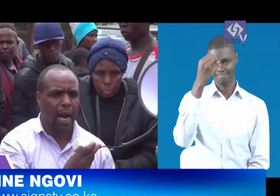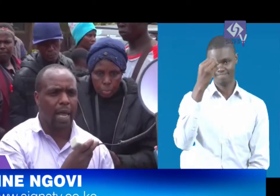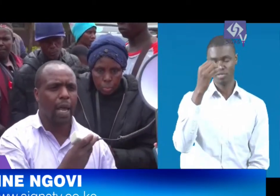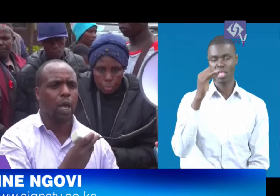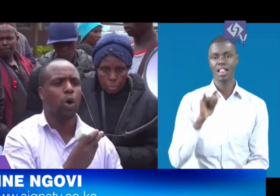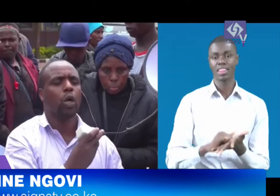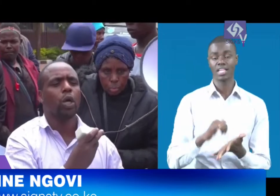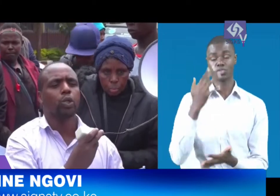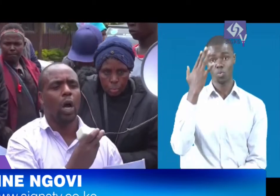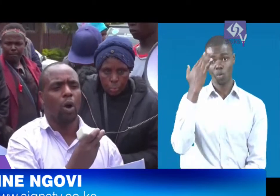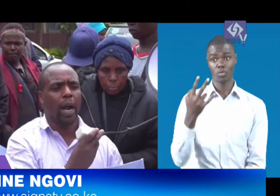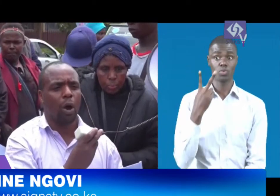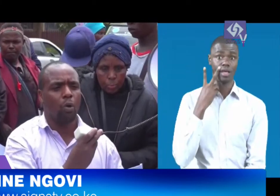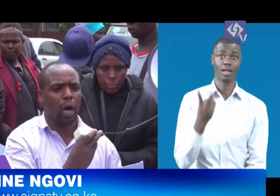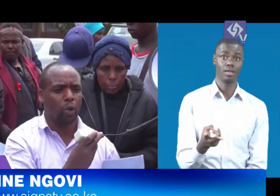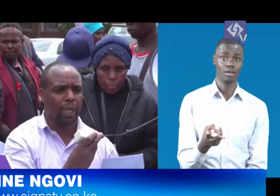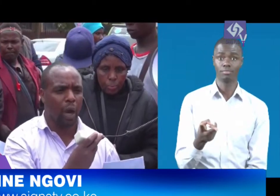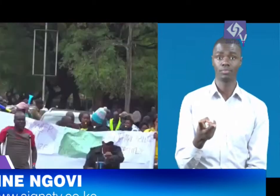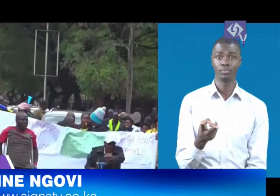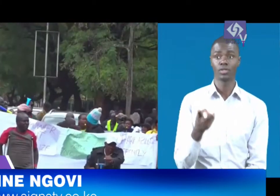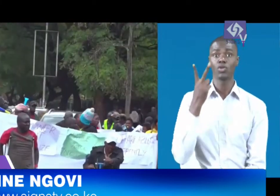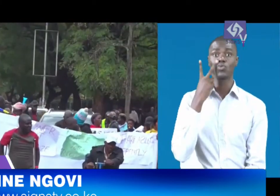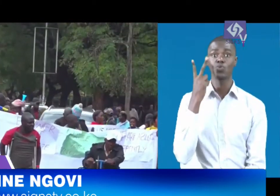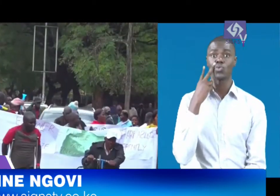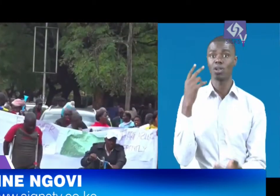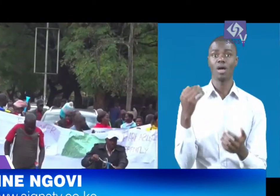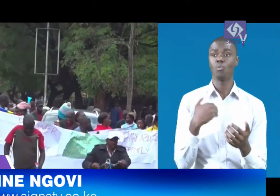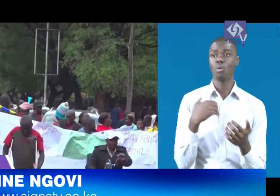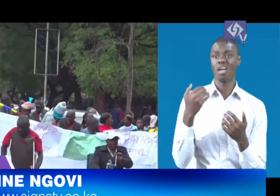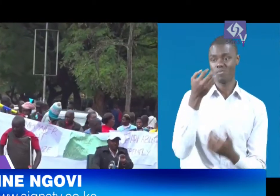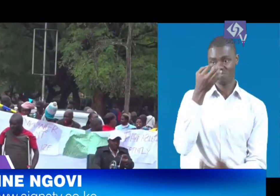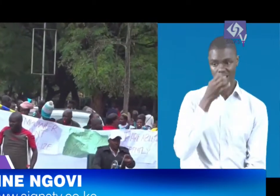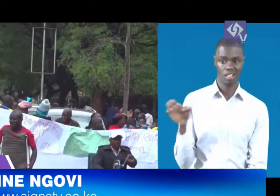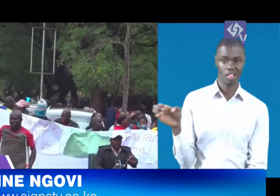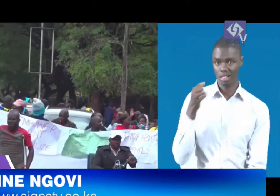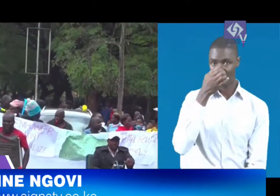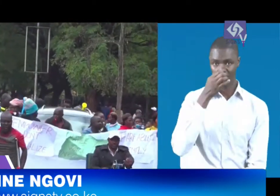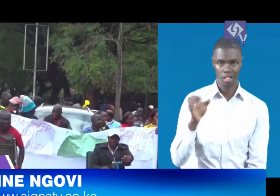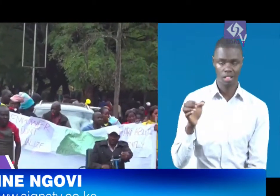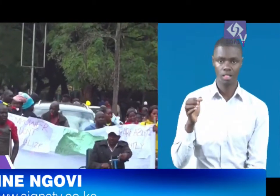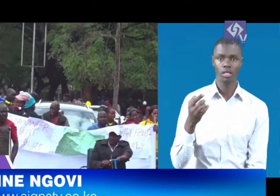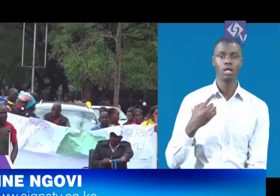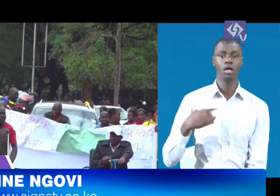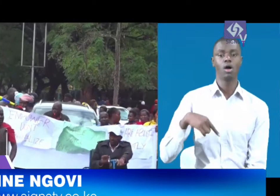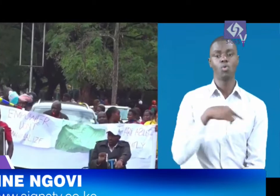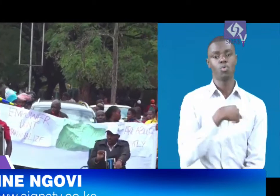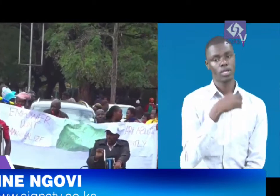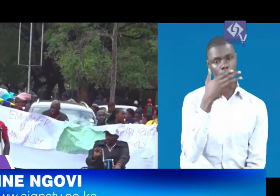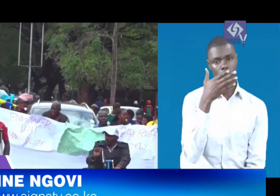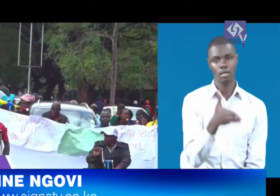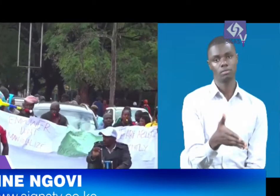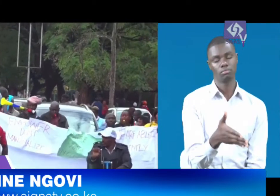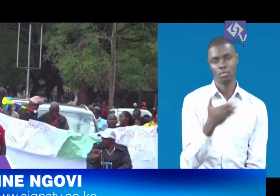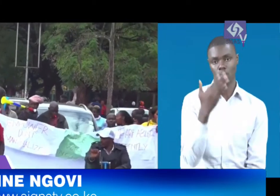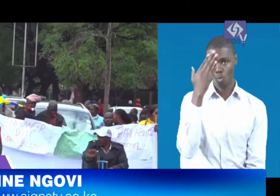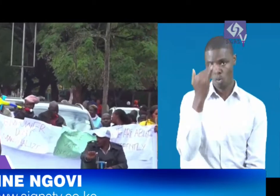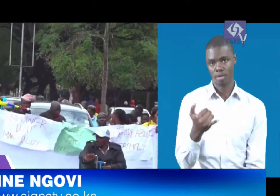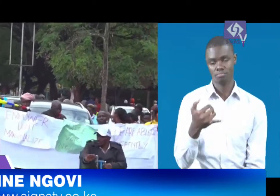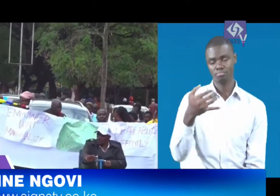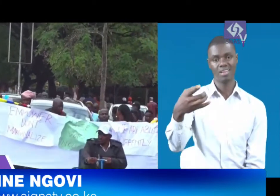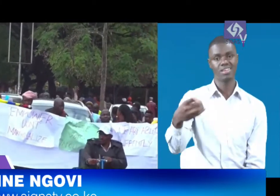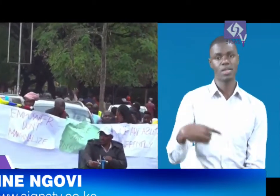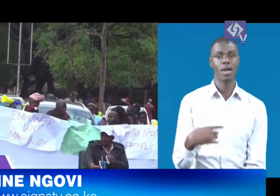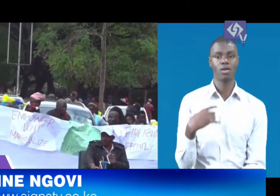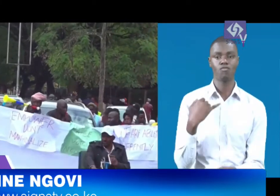hivyo tunapoangalia hiyo tunaona kuna kutengwa sana. Na sasa sisi tuko hapa kwa sababu ya demand ya